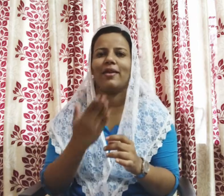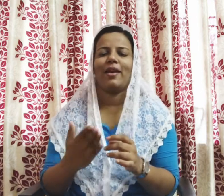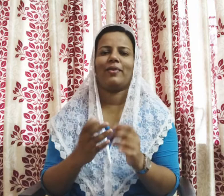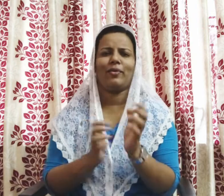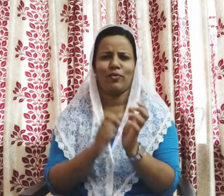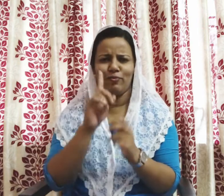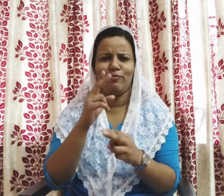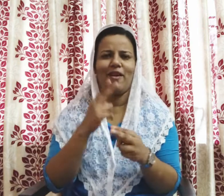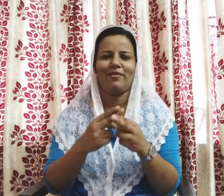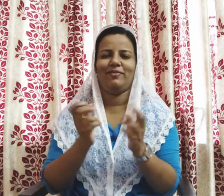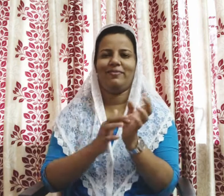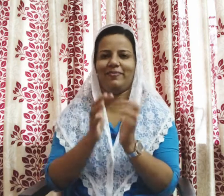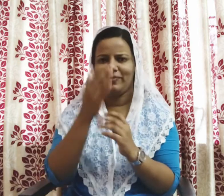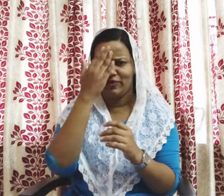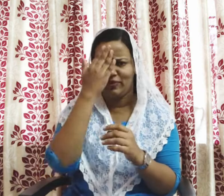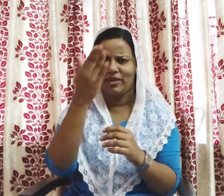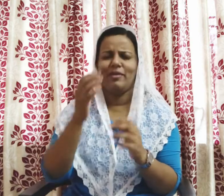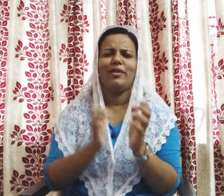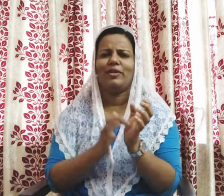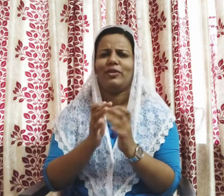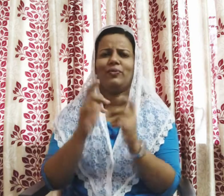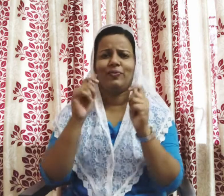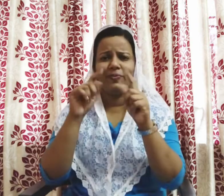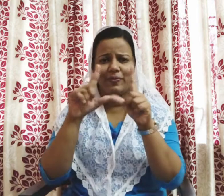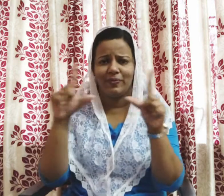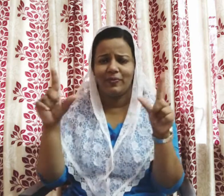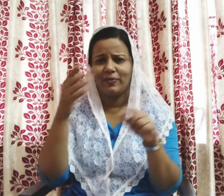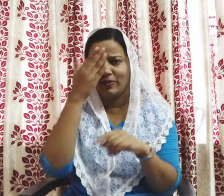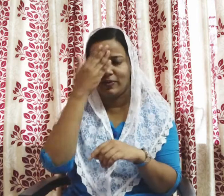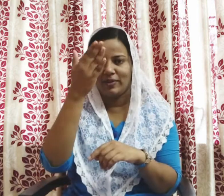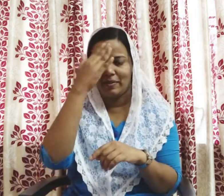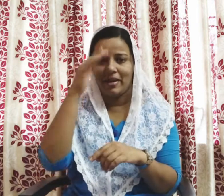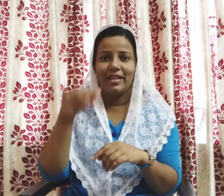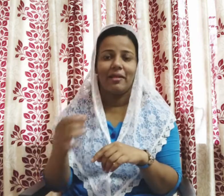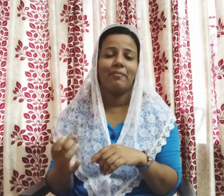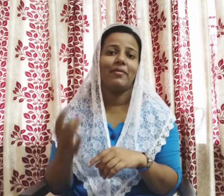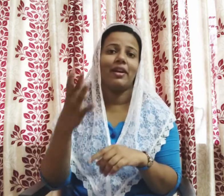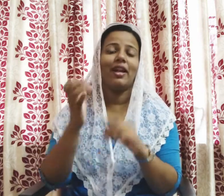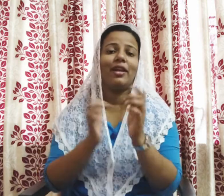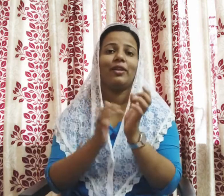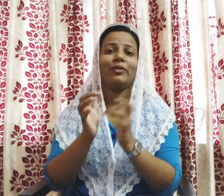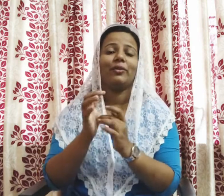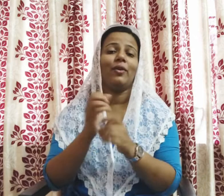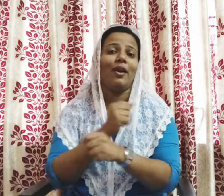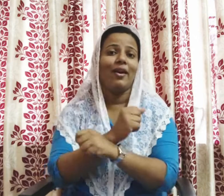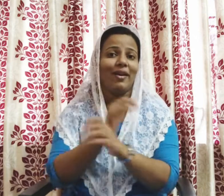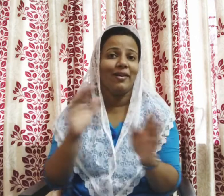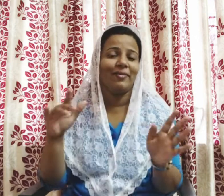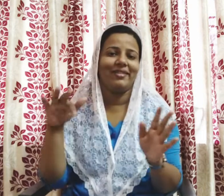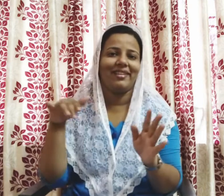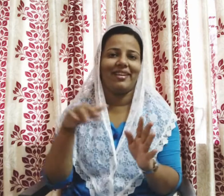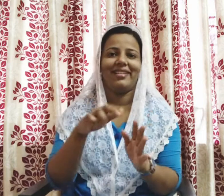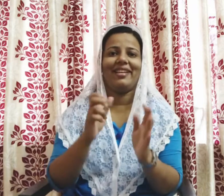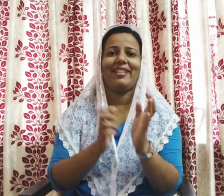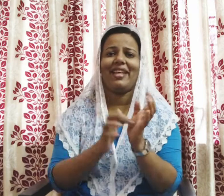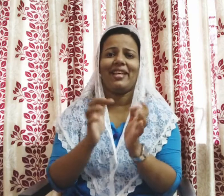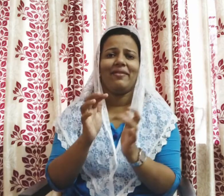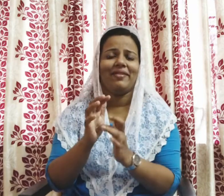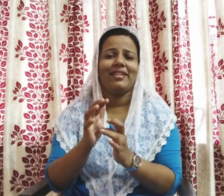ഒന്നുകൂടെ സ്തോത്രം പറഞ്ഞാട്ട്. ഹല്ലേലൂയ, ഒന്നുകൂടെ സ്തോത്രം പറഞ്ഞാട്ട്. ഹല്ലേലൂയ. അവൻ ഈ പകൽക്കാലവും നമ്മളെ അത്ഭുതകരമായി നടത്തുന്ന കർത്താവിൻ്റെ